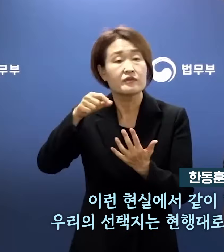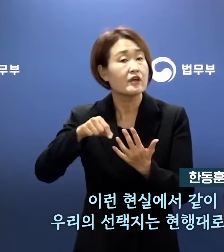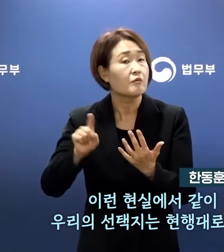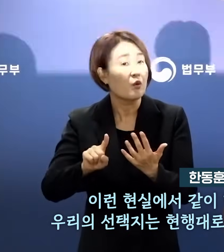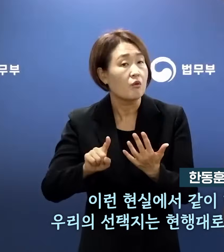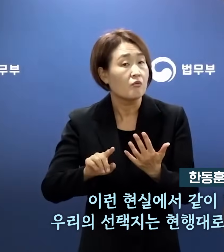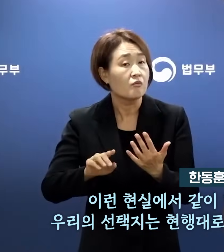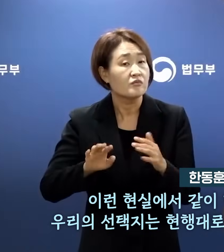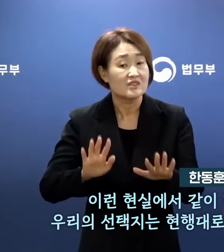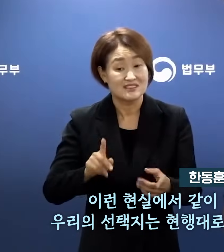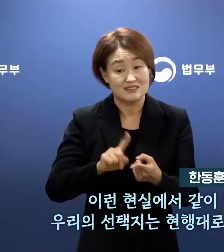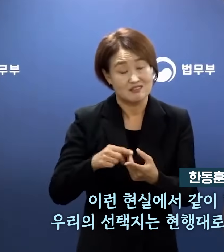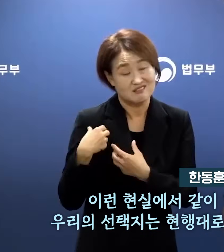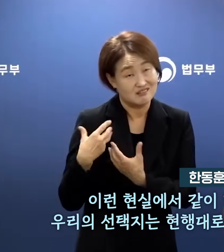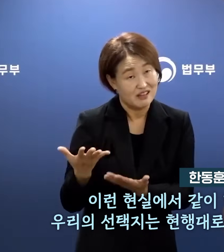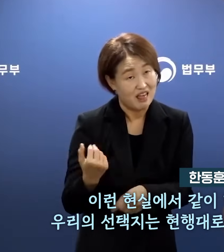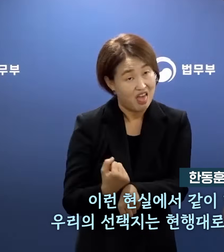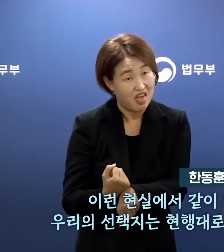현행대로 방치하는 것과